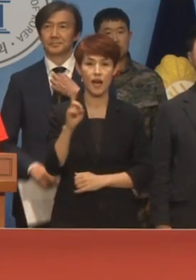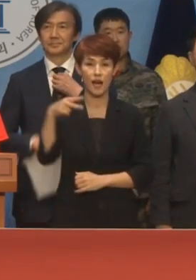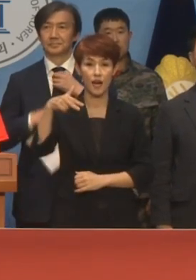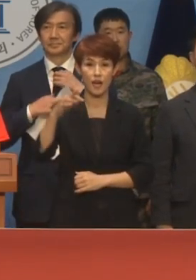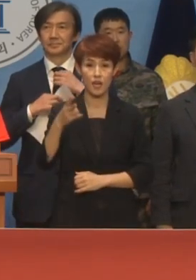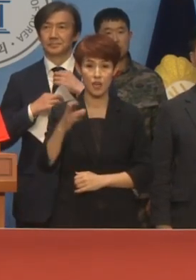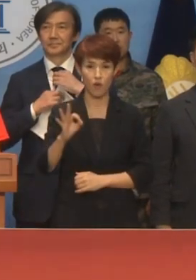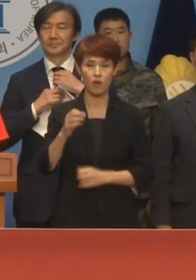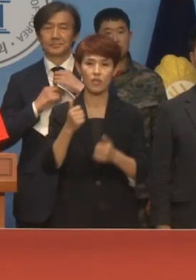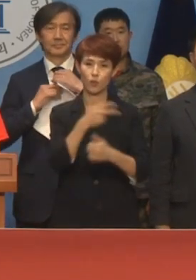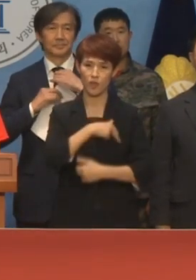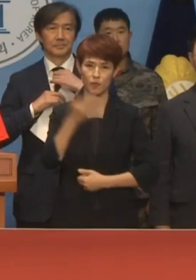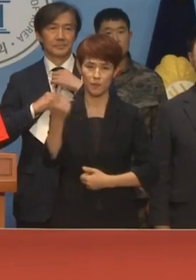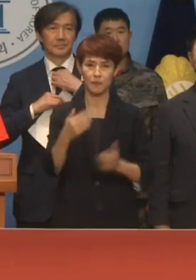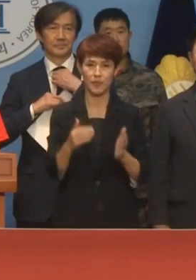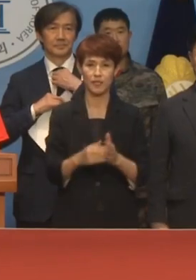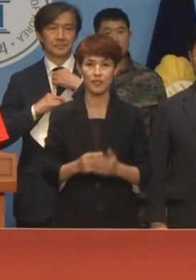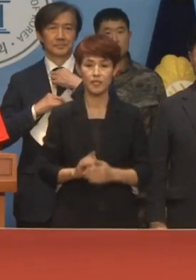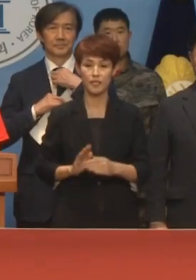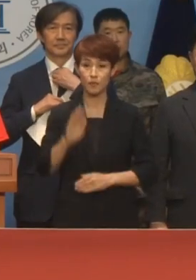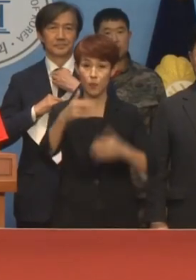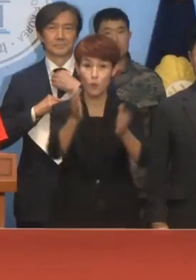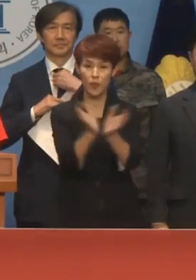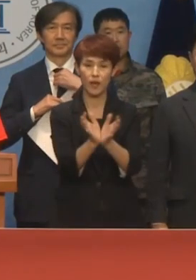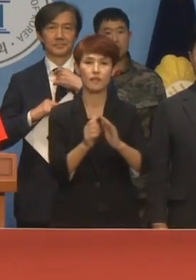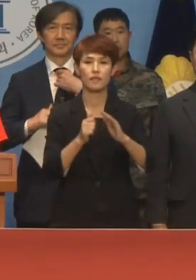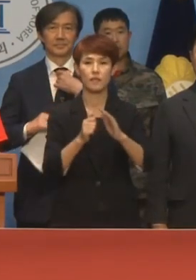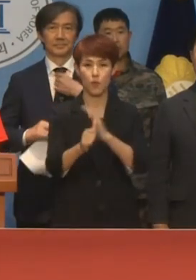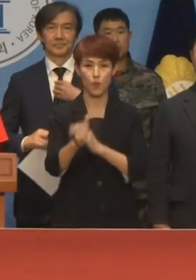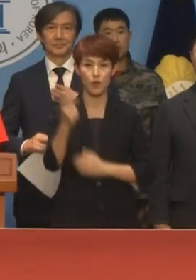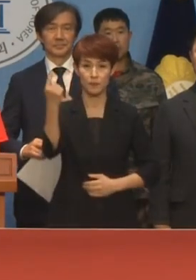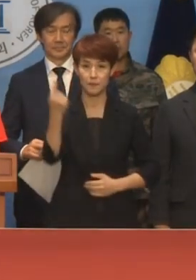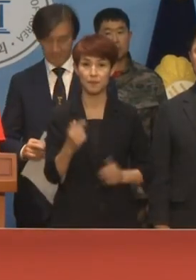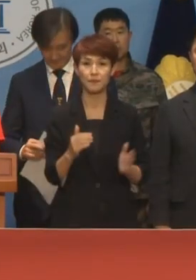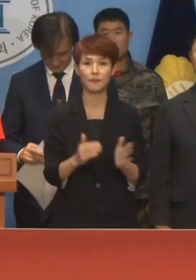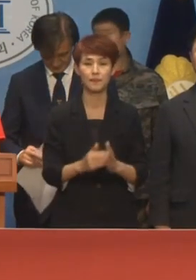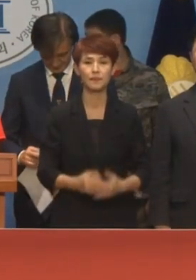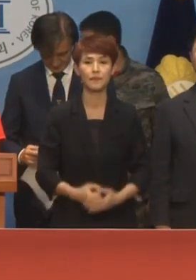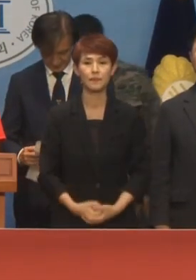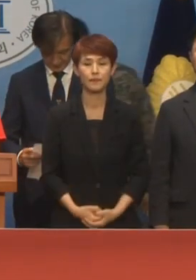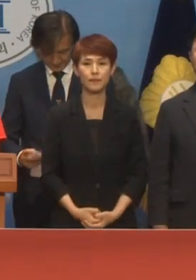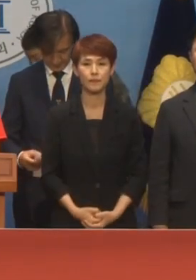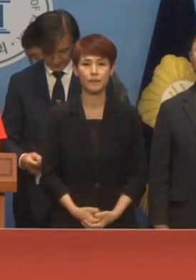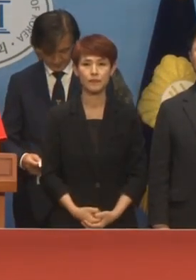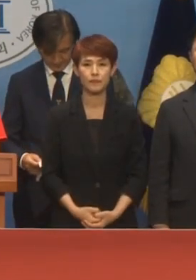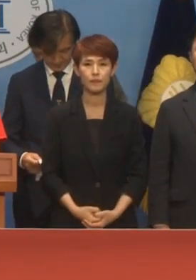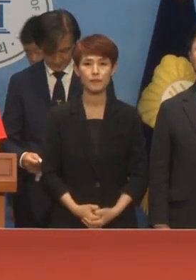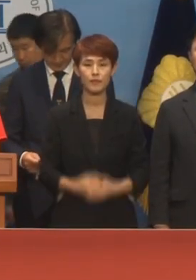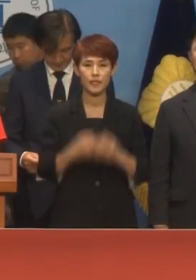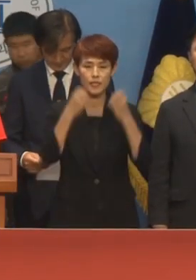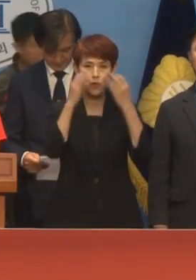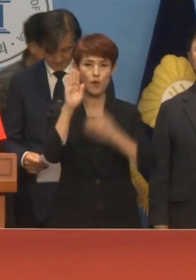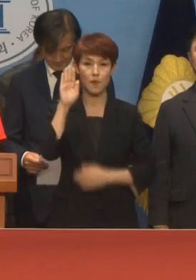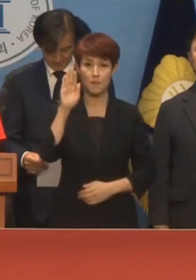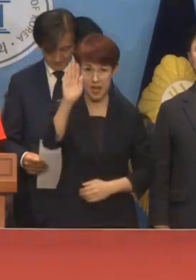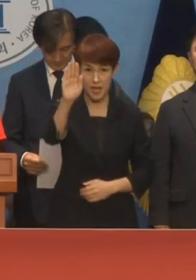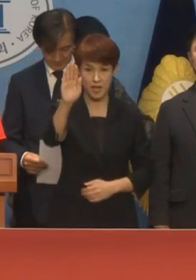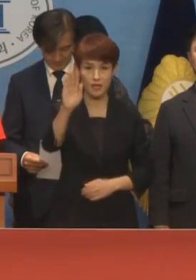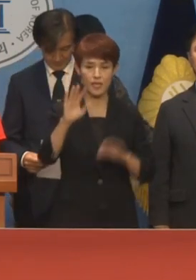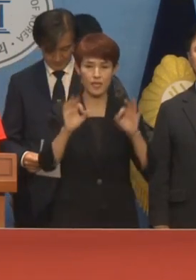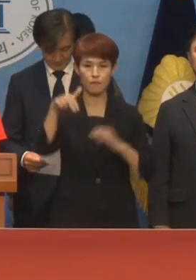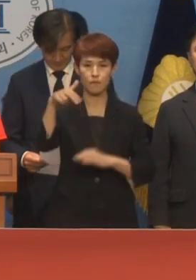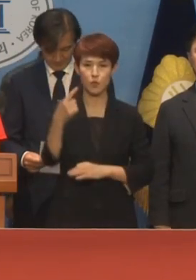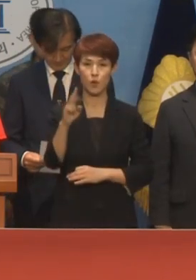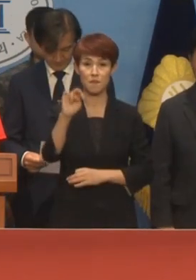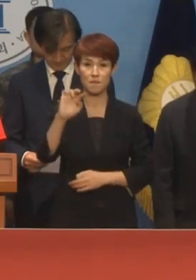오셨습니다. 진보당 원내대표를 맡고 계신 강성희 의원님 참석해 주셨습니다. 그리고 새로운 미래 김종민